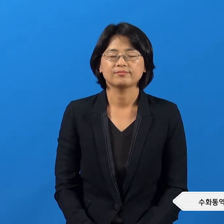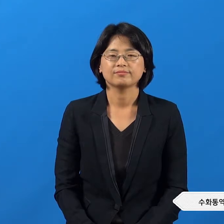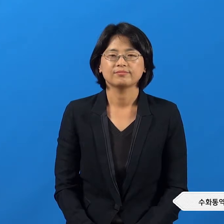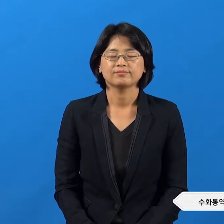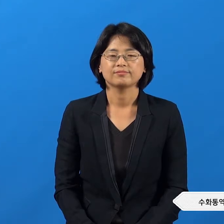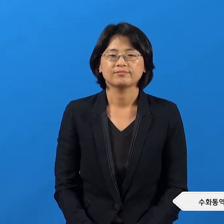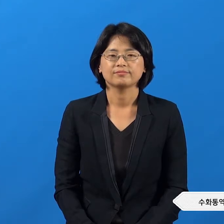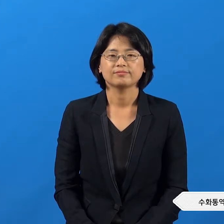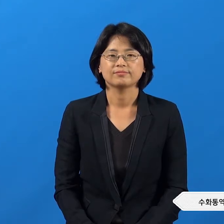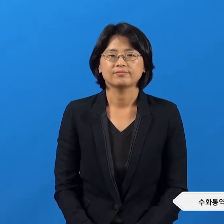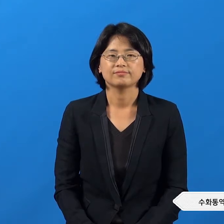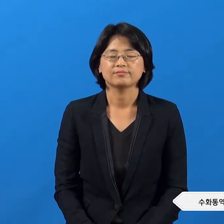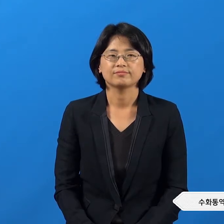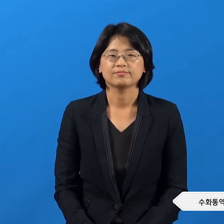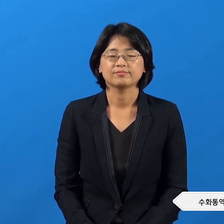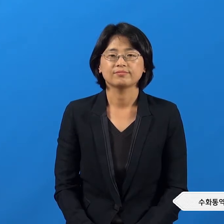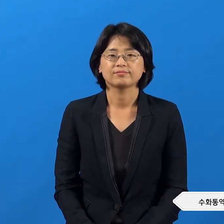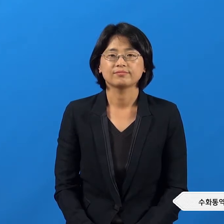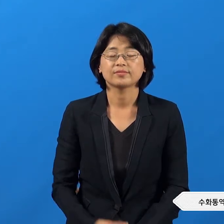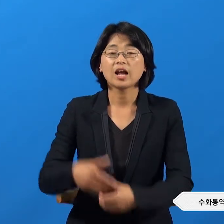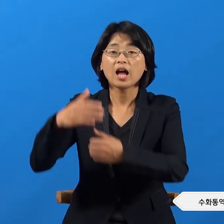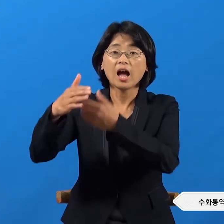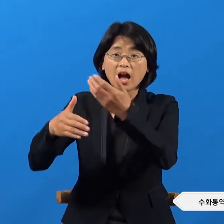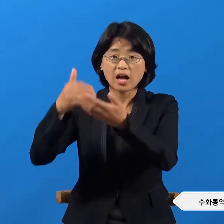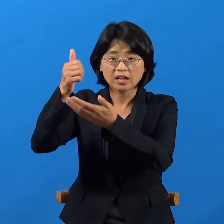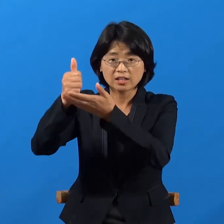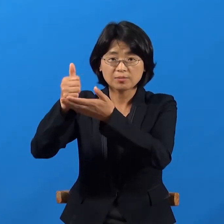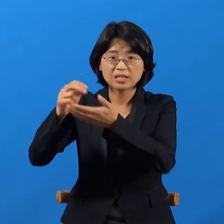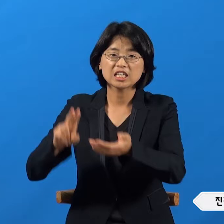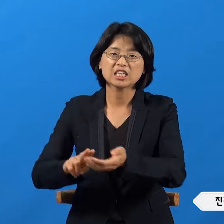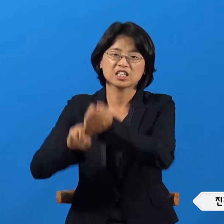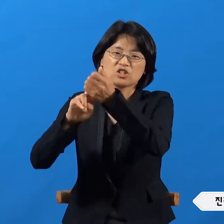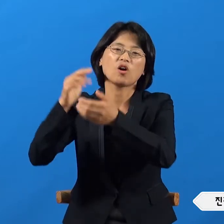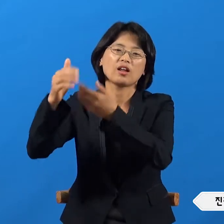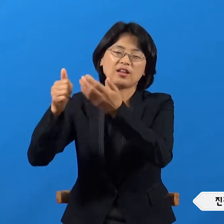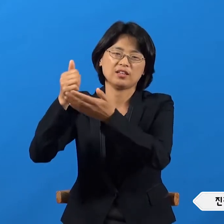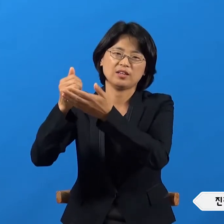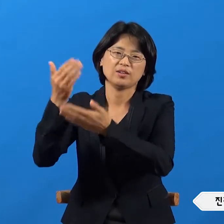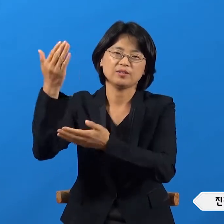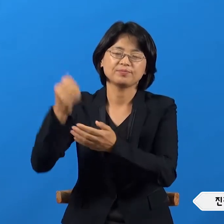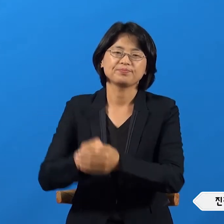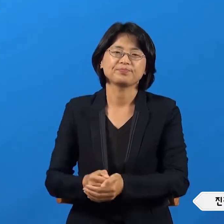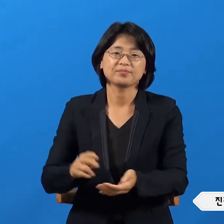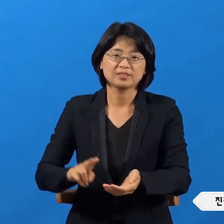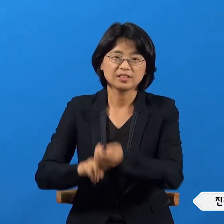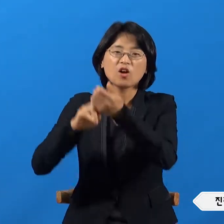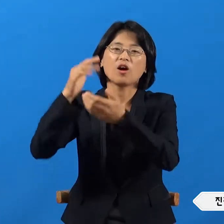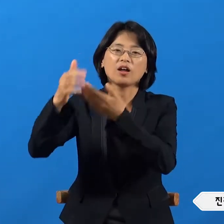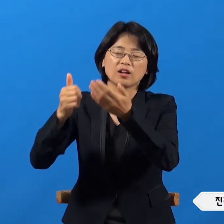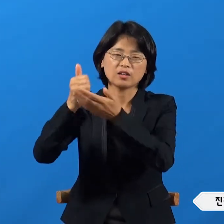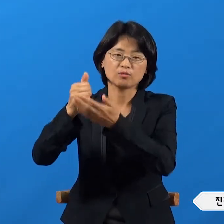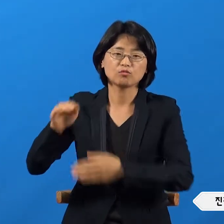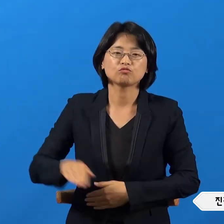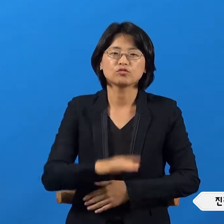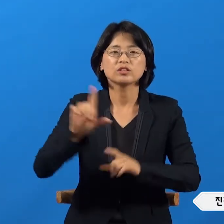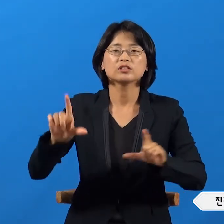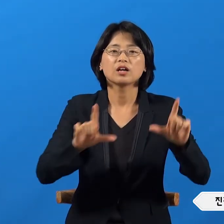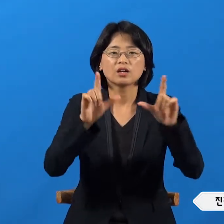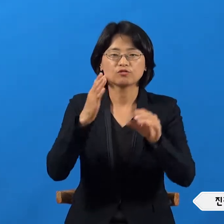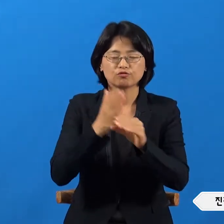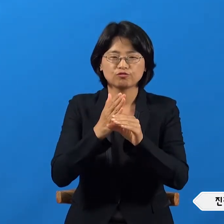하나님은 기적의 하나님이 되십니다. 기적의 하나님께서 우리 삶 가운데 역사하시고 또